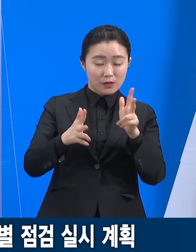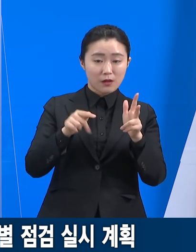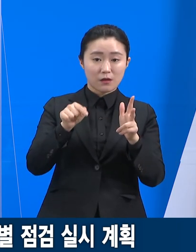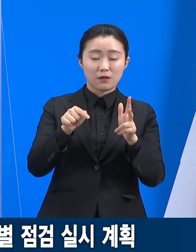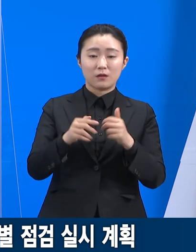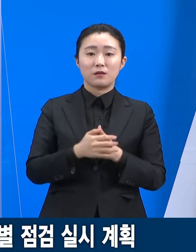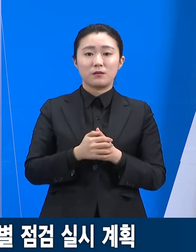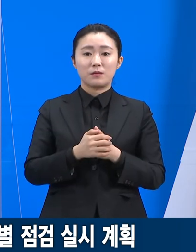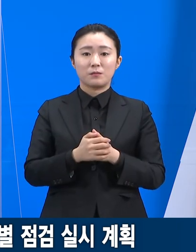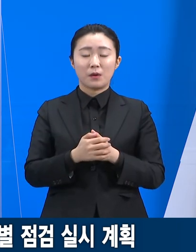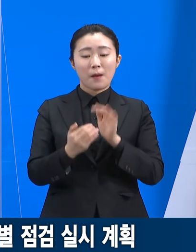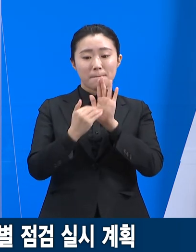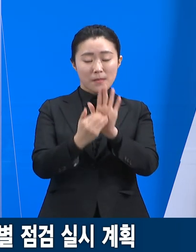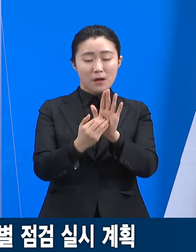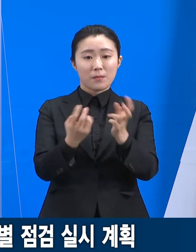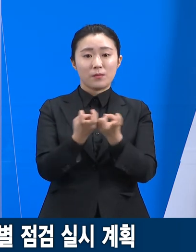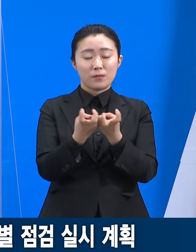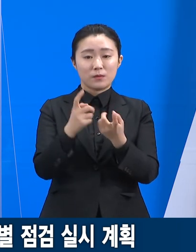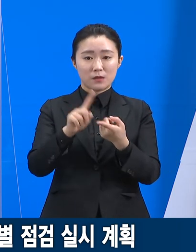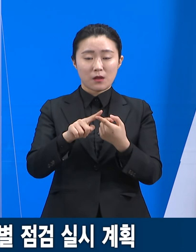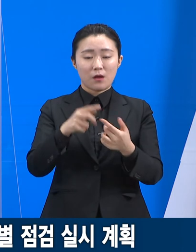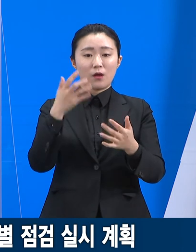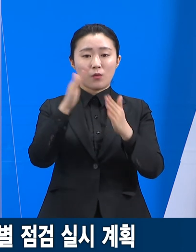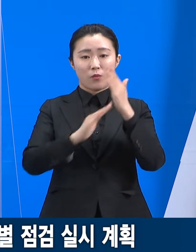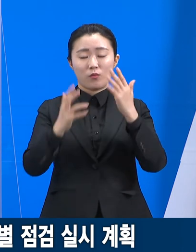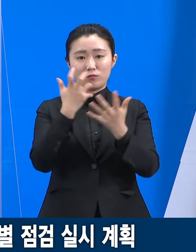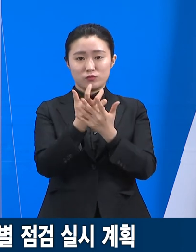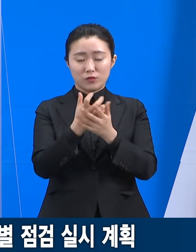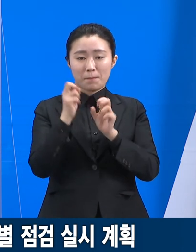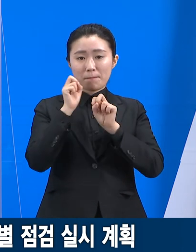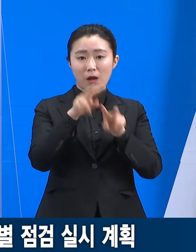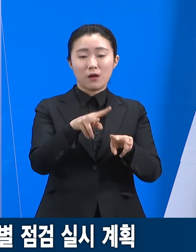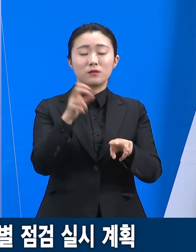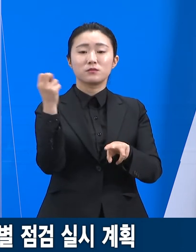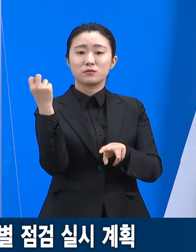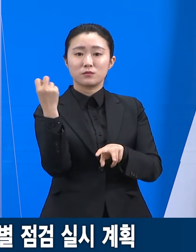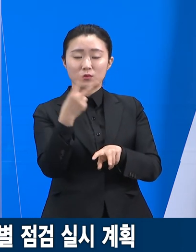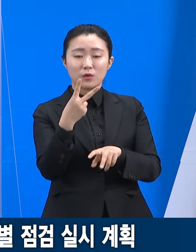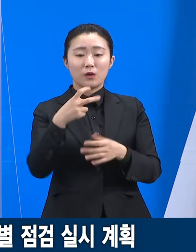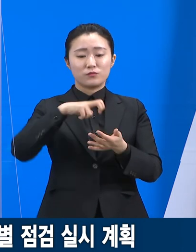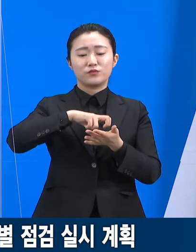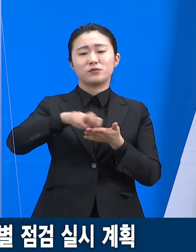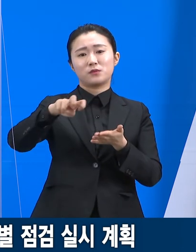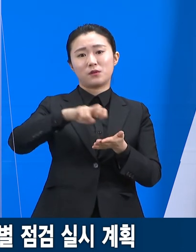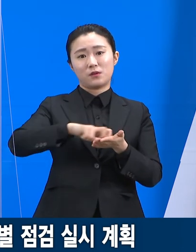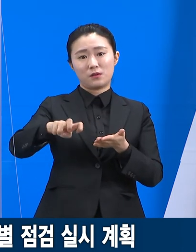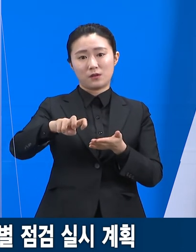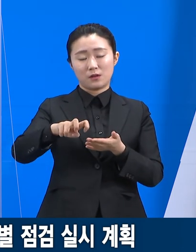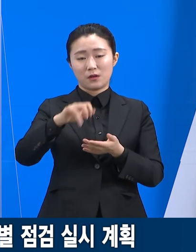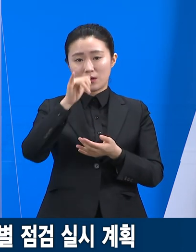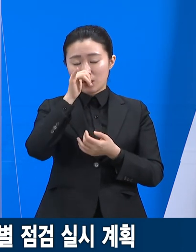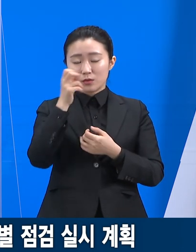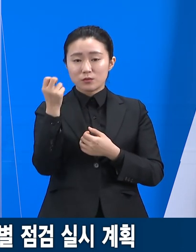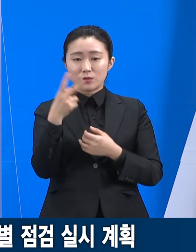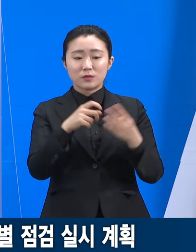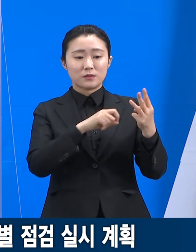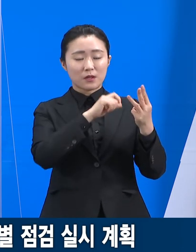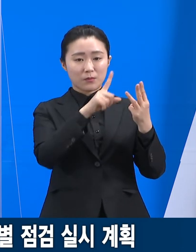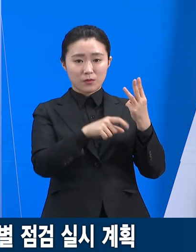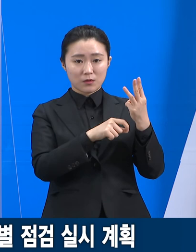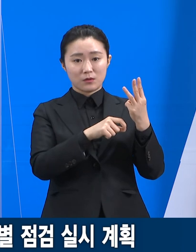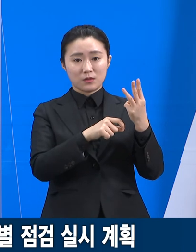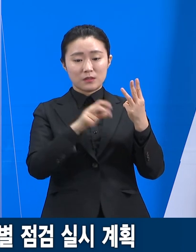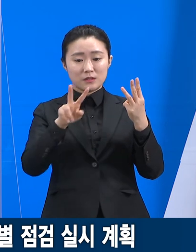관한 공문과 문자 메시지를 발송하는 한편, 3월 2일부터 3월 26일까지 외국인